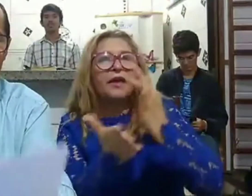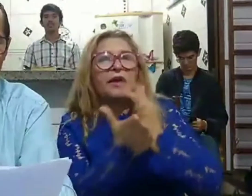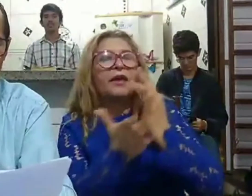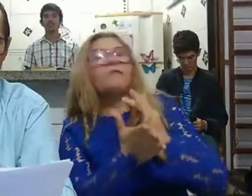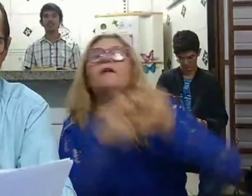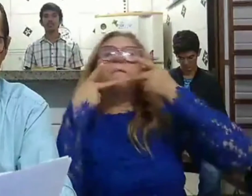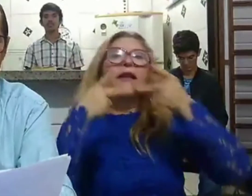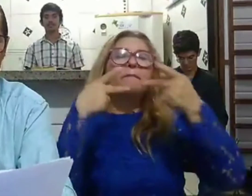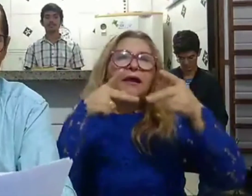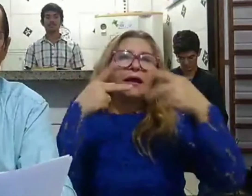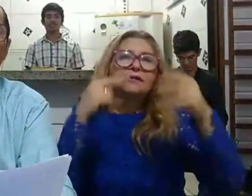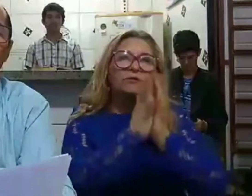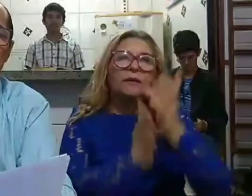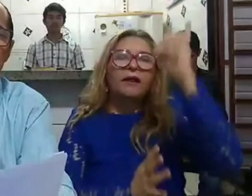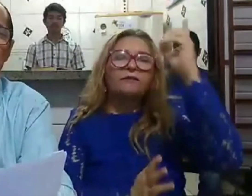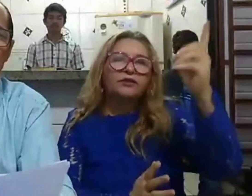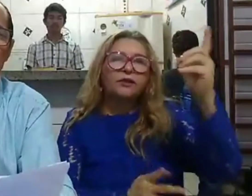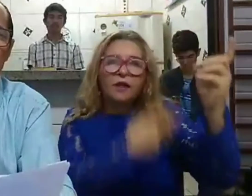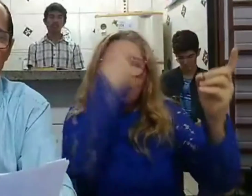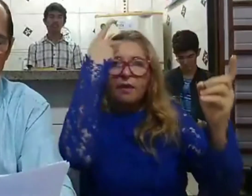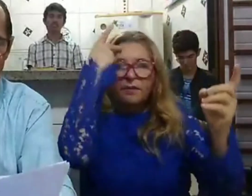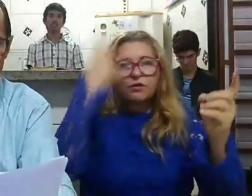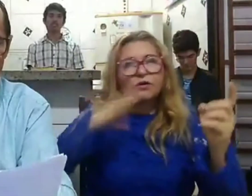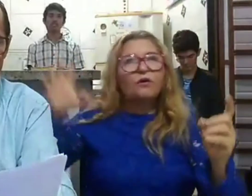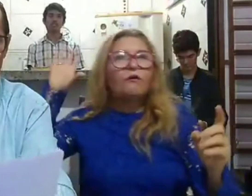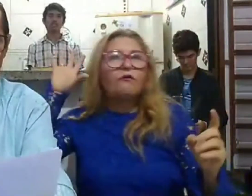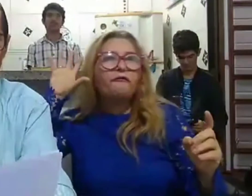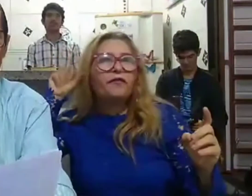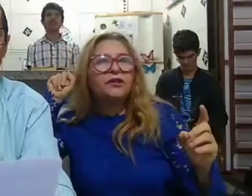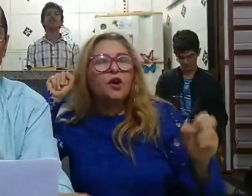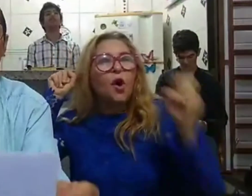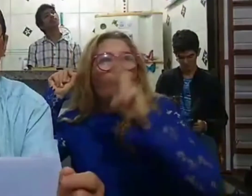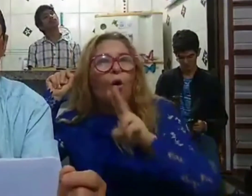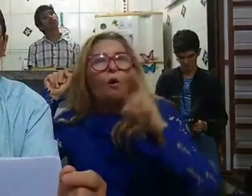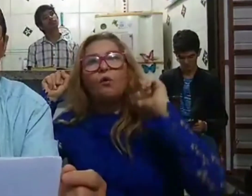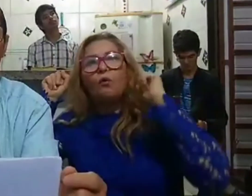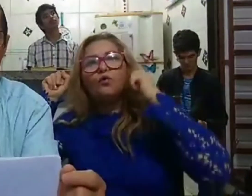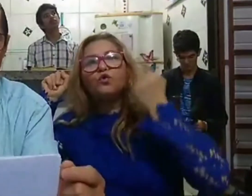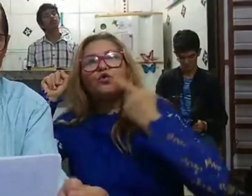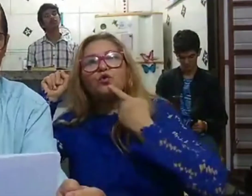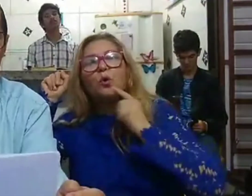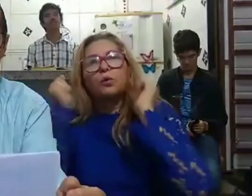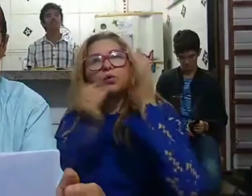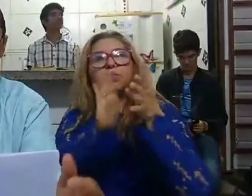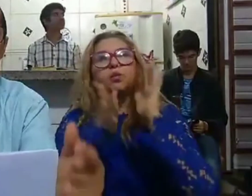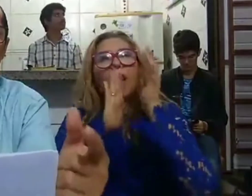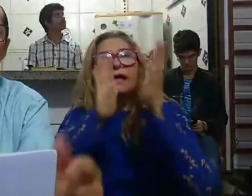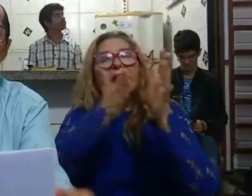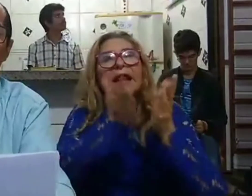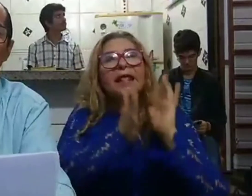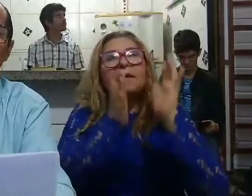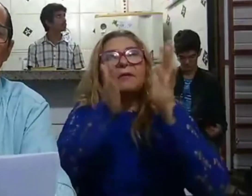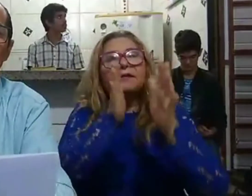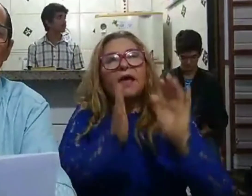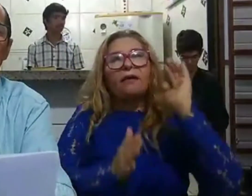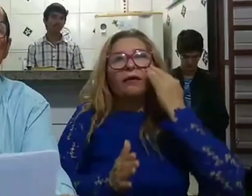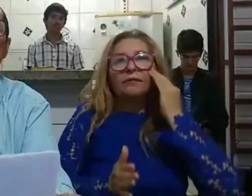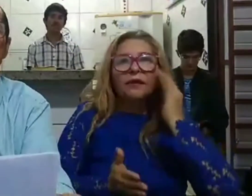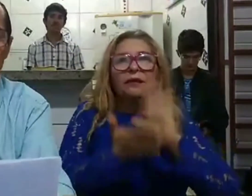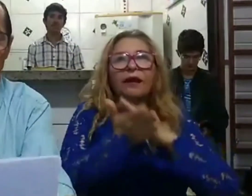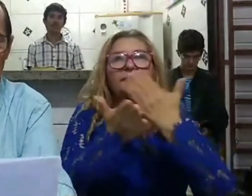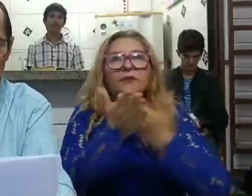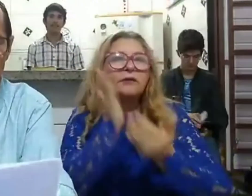pela pregação, e a pregação pela palavra de Cristo. Para que uma pessoa possa ser salva, ela precisa ter fé.